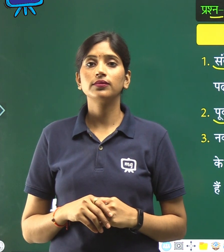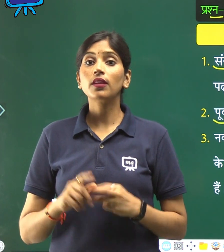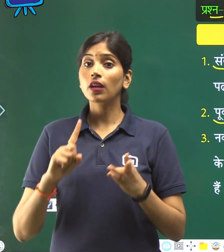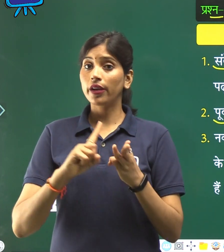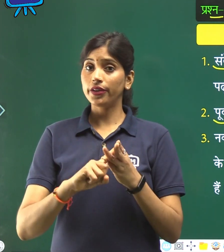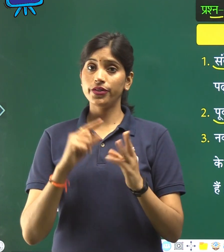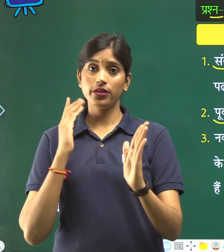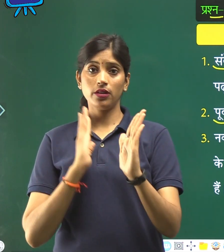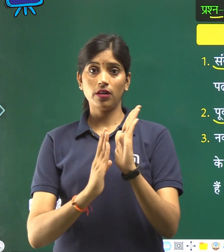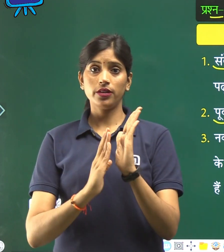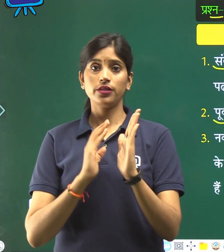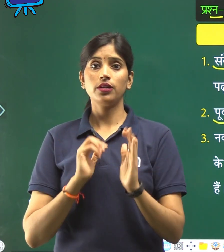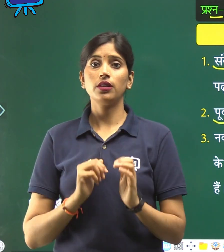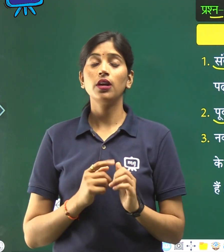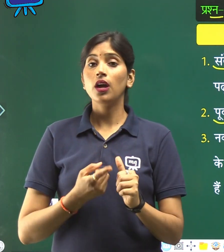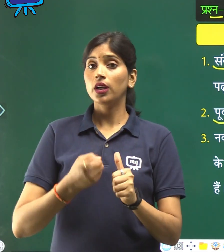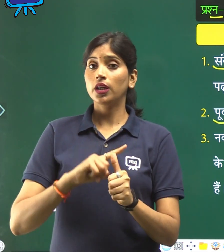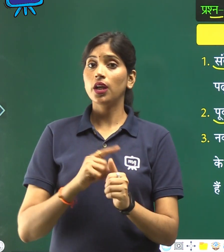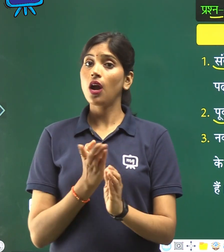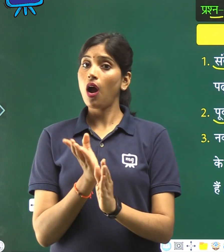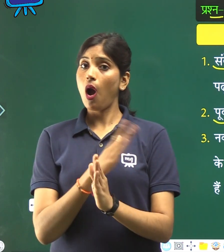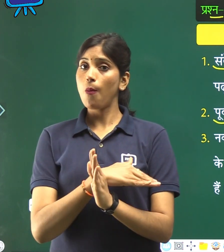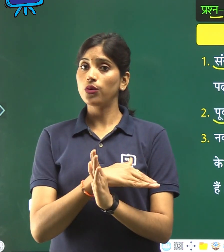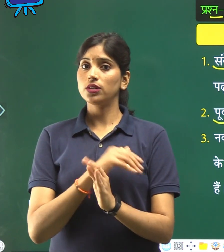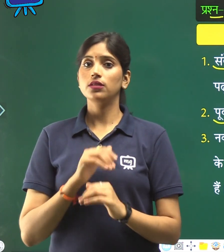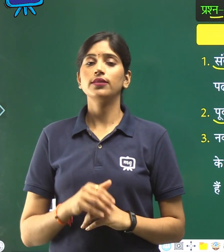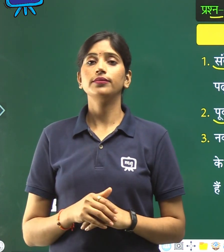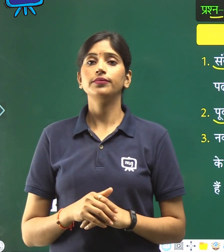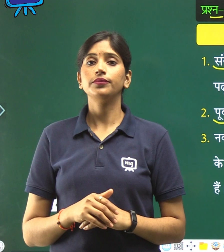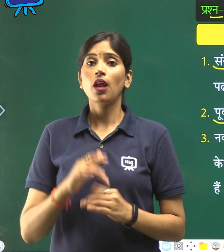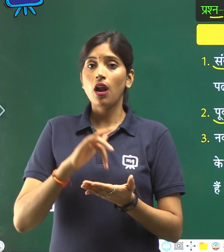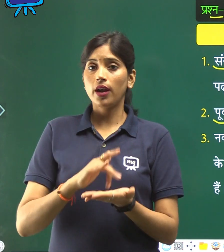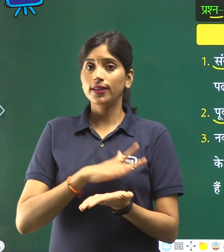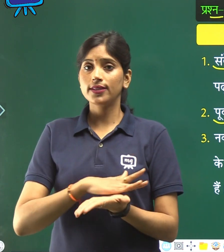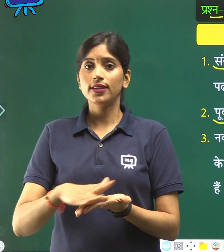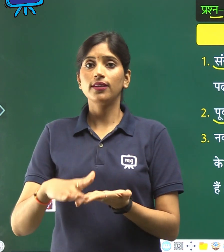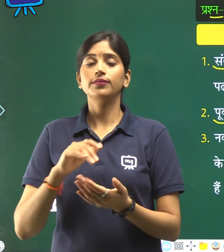पूर्व के विपरीत रिक्त स्थान